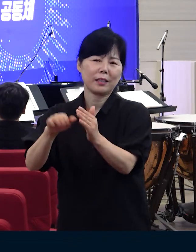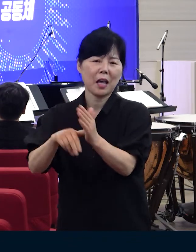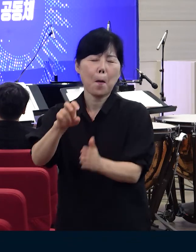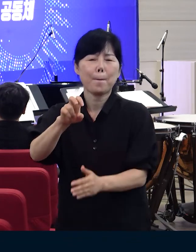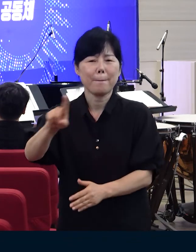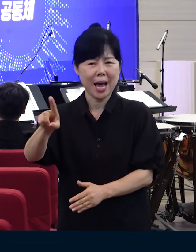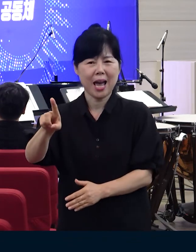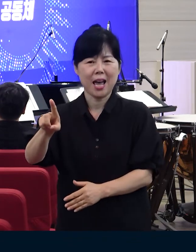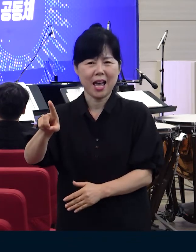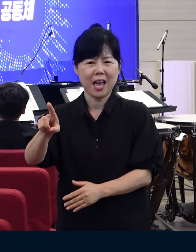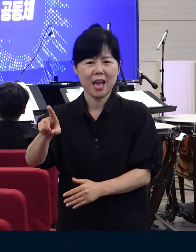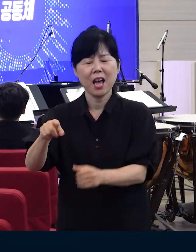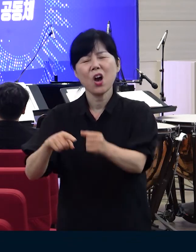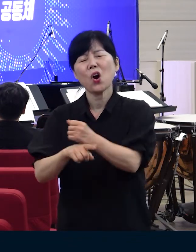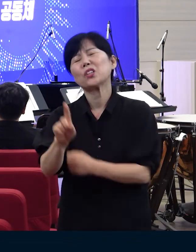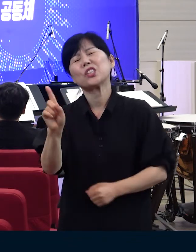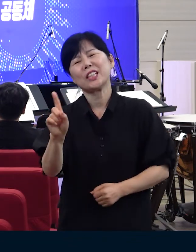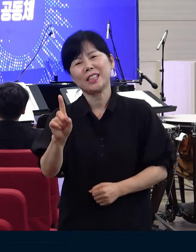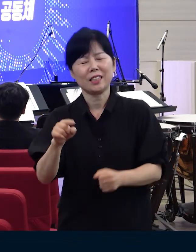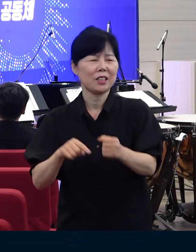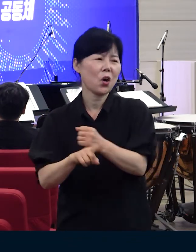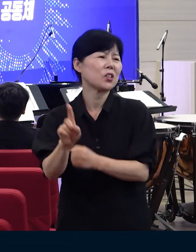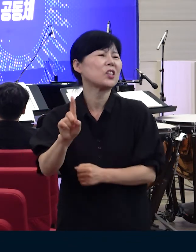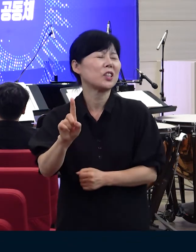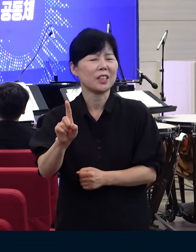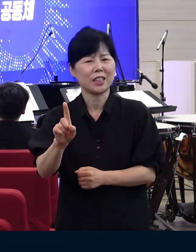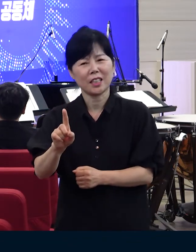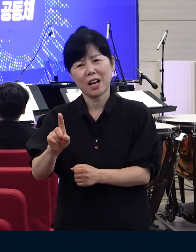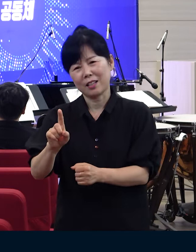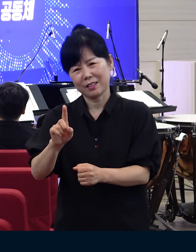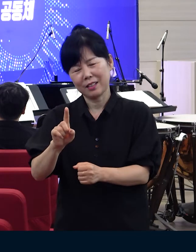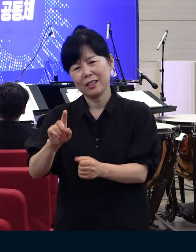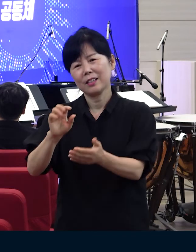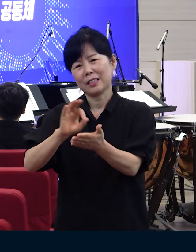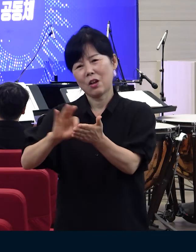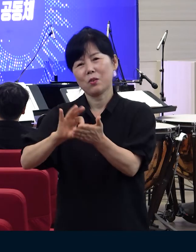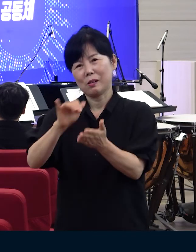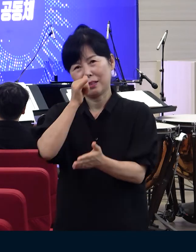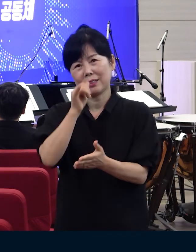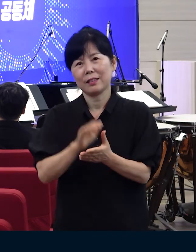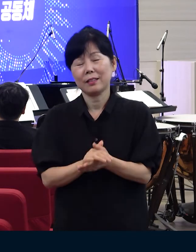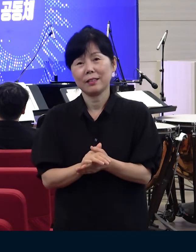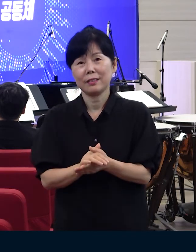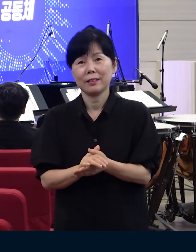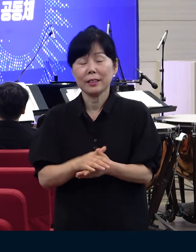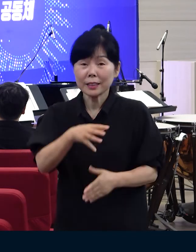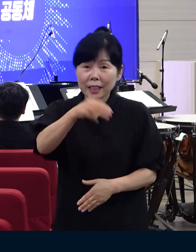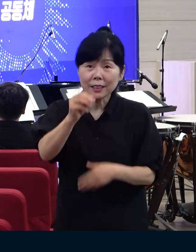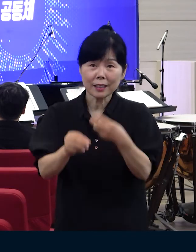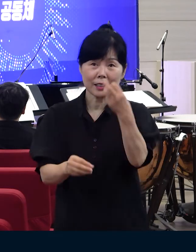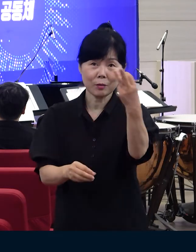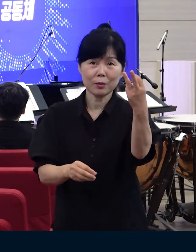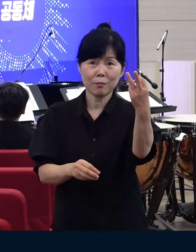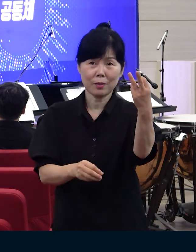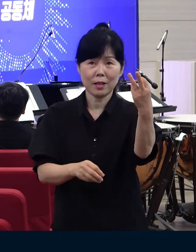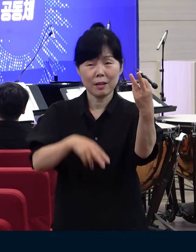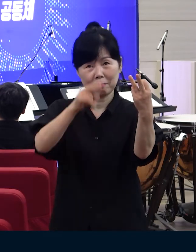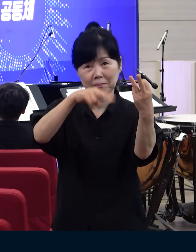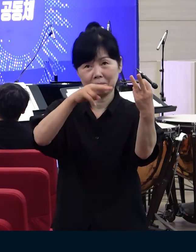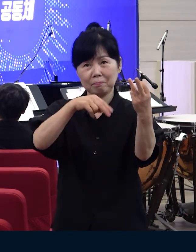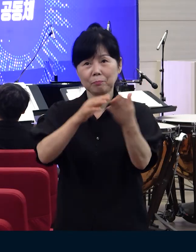마예요. 창세기 3장 13절 말씀을 함께 읽겠습니다. 창세기 3장 13절 같이